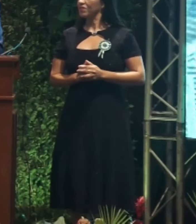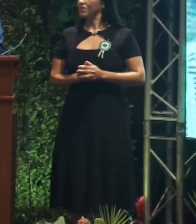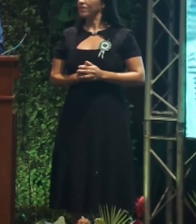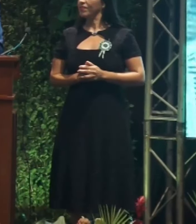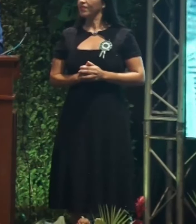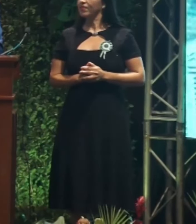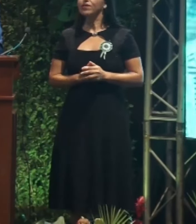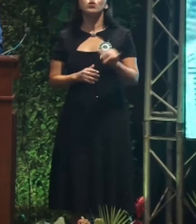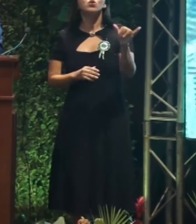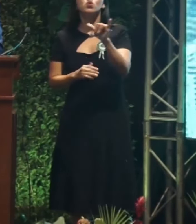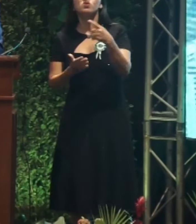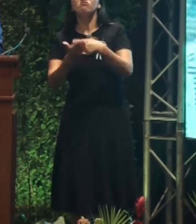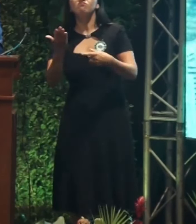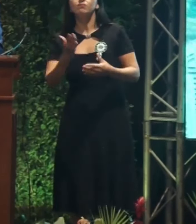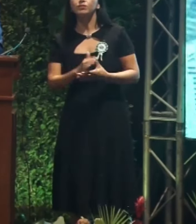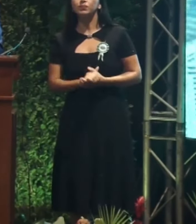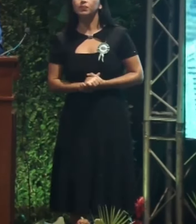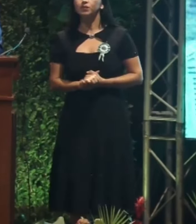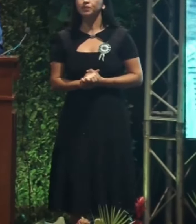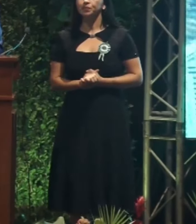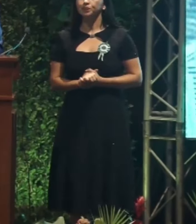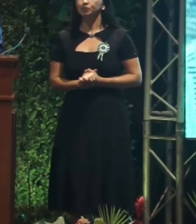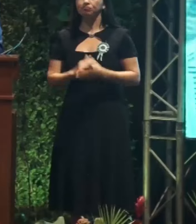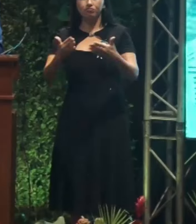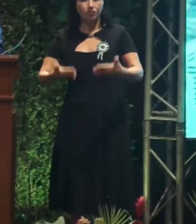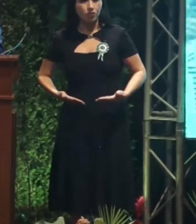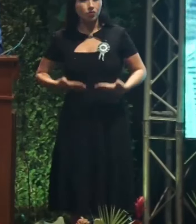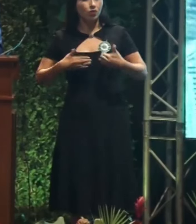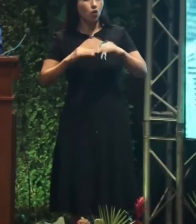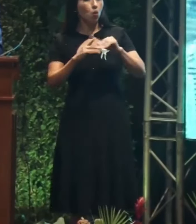Pero también, ¿cómo es la vida?